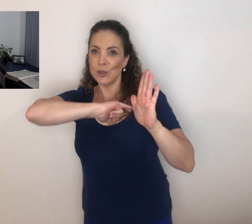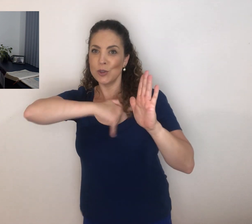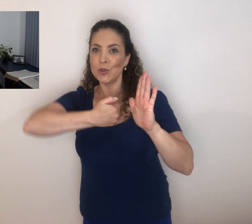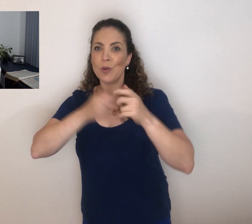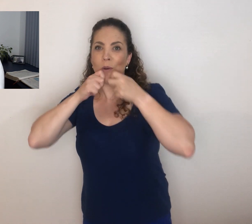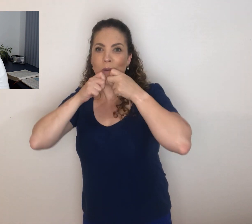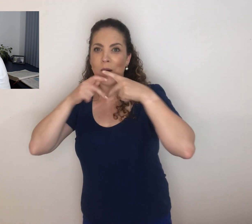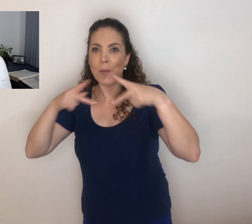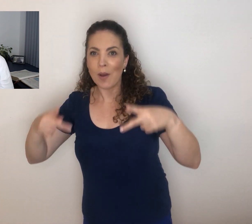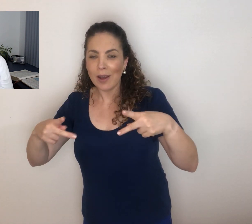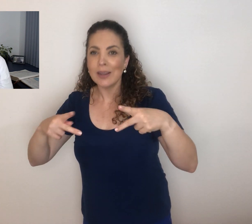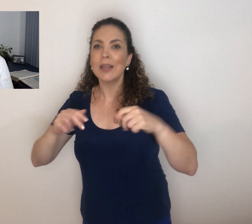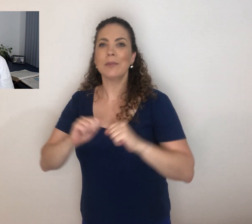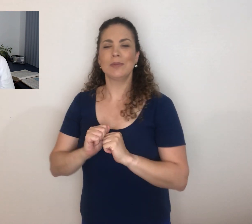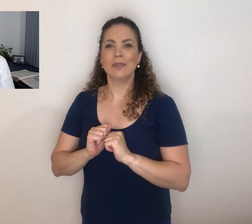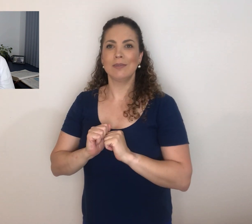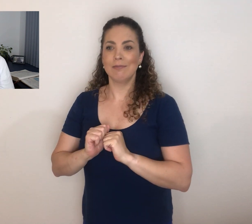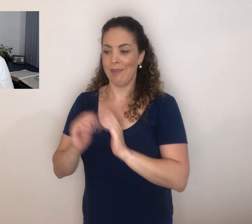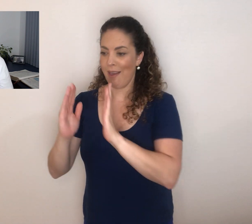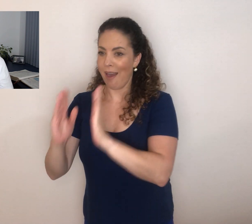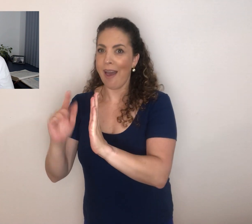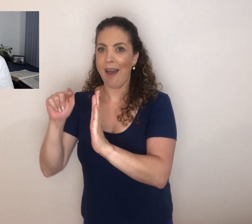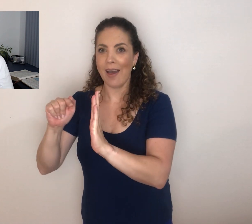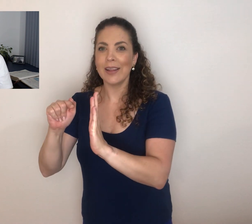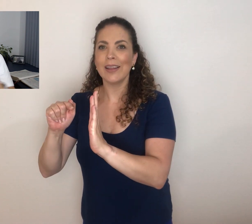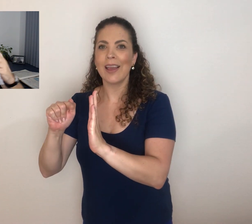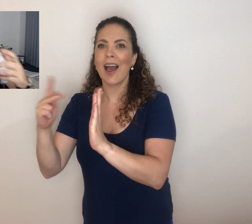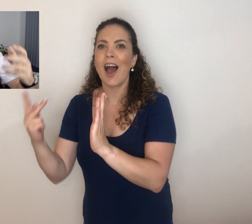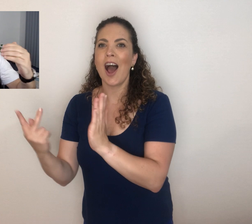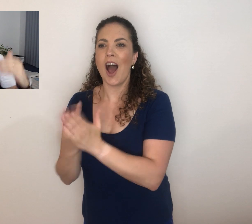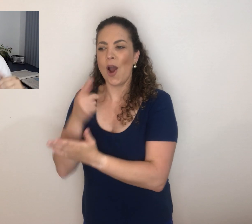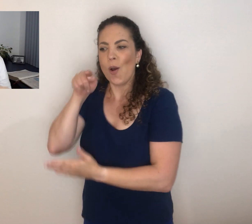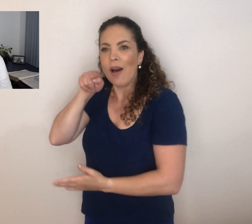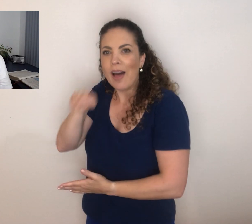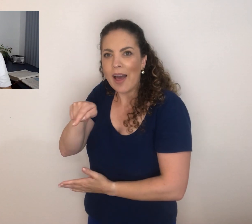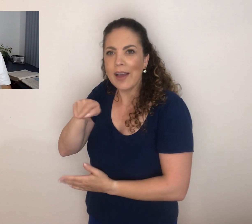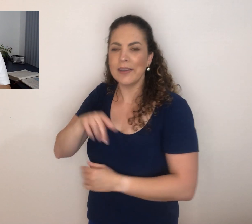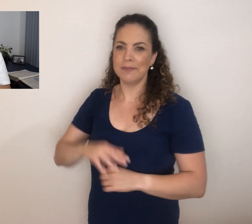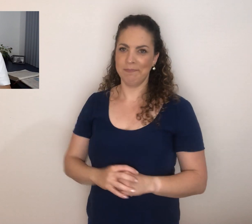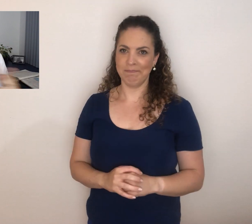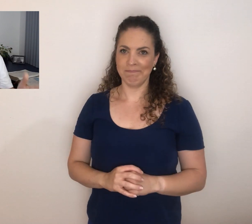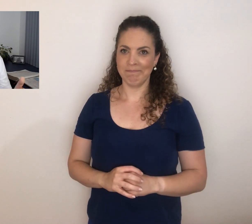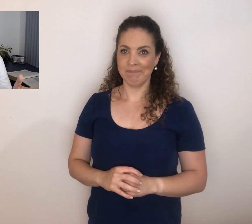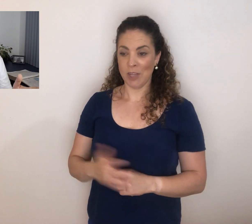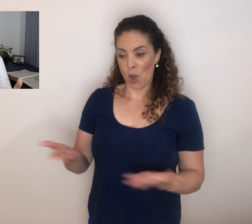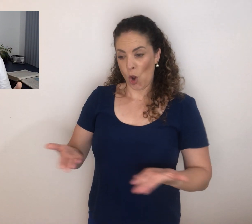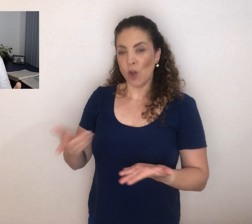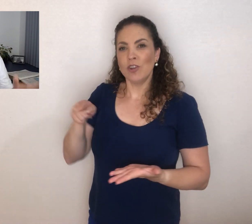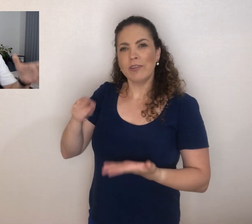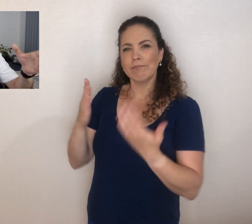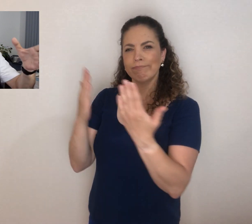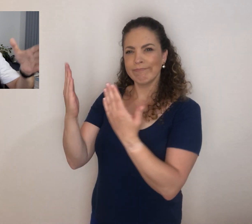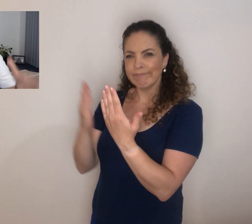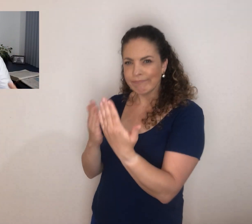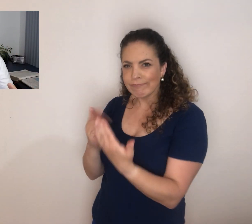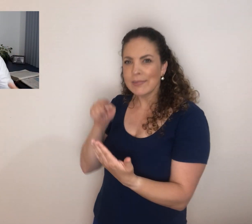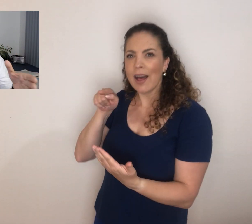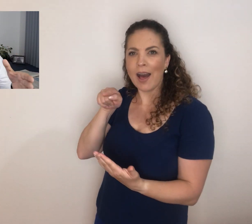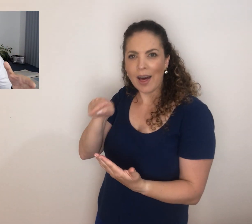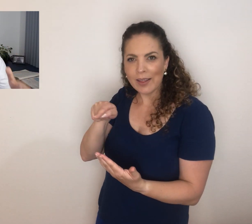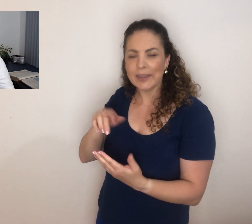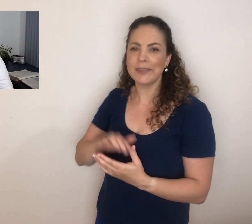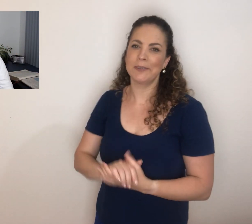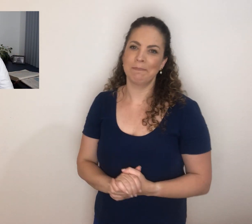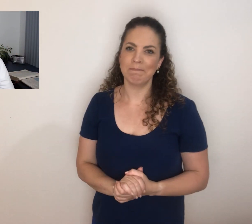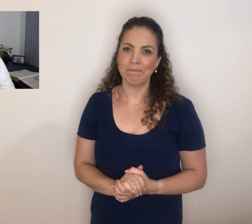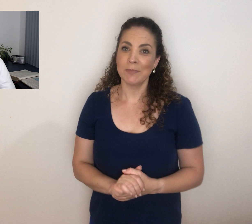a João lá em Apocalipse, né? Então, é nesta perspectiva de 7 anos que nós